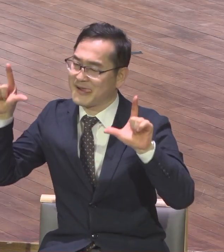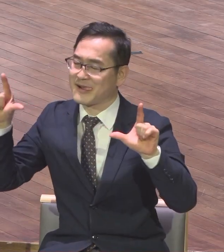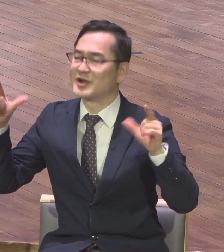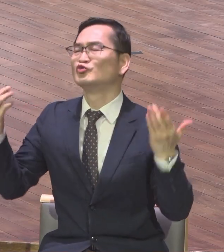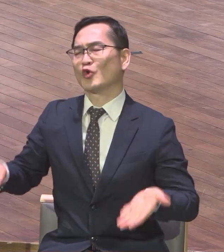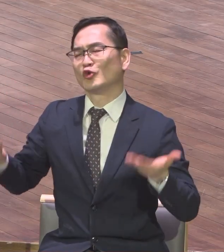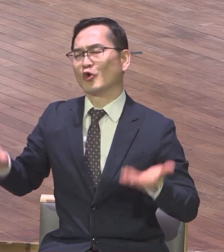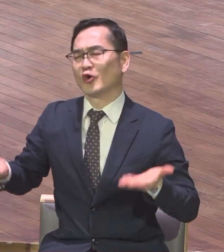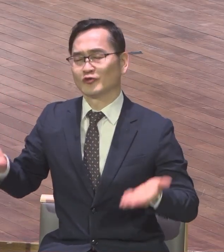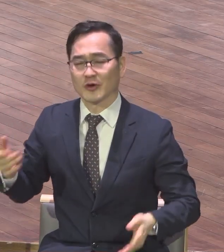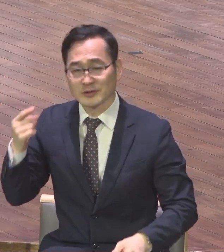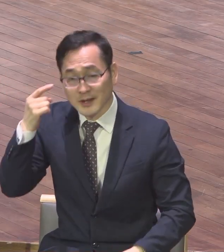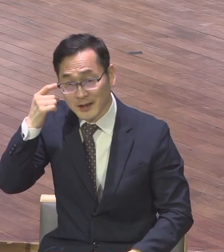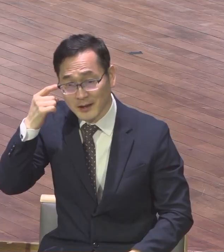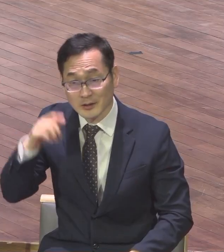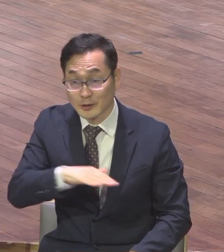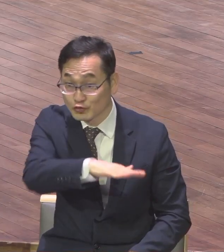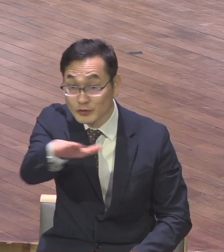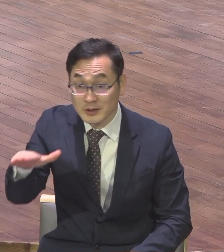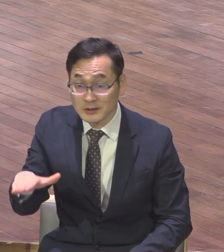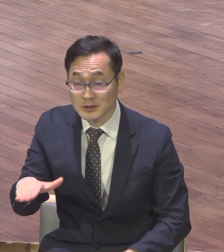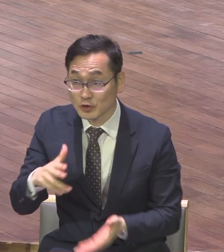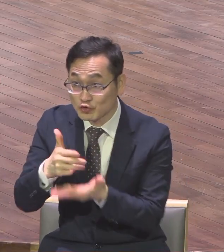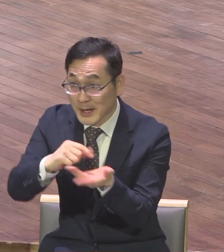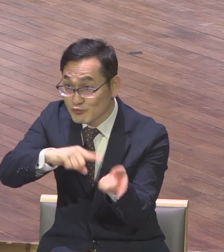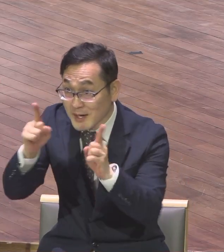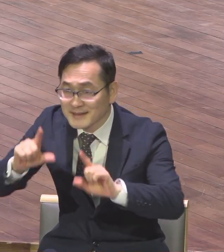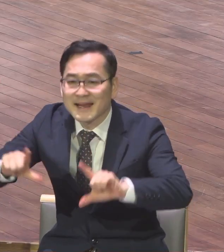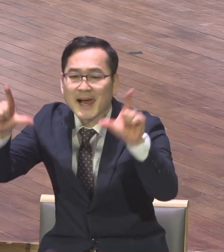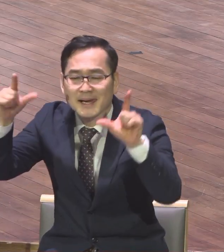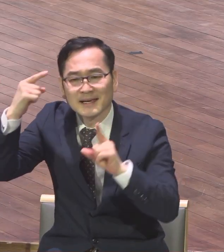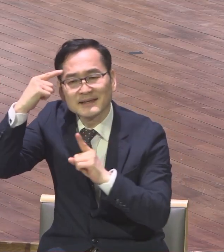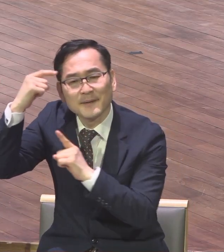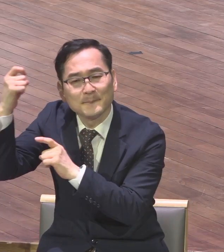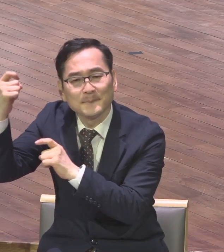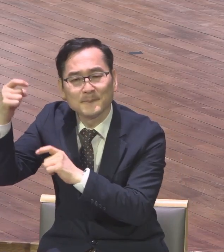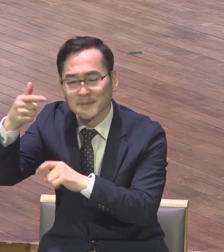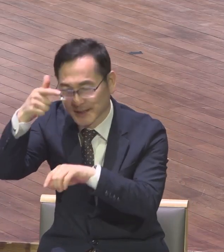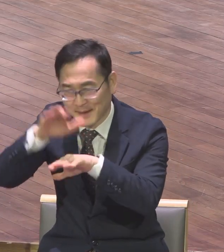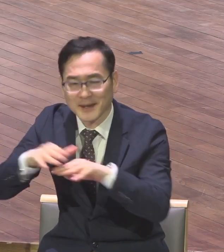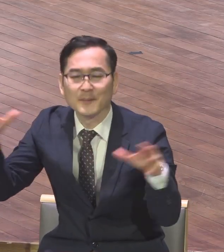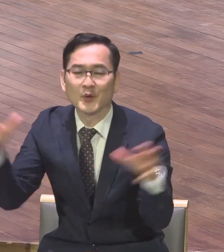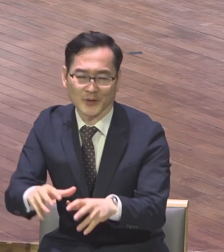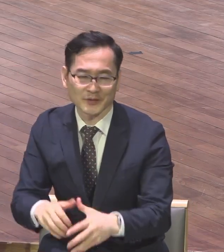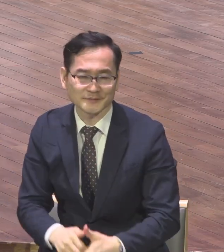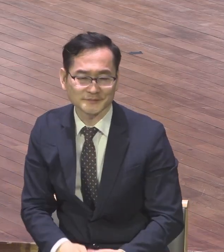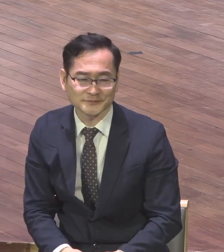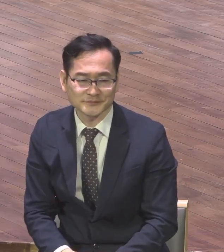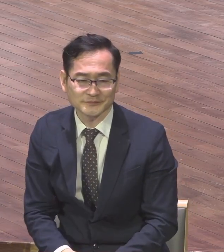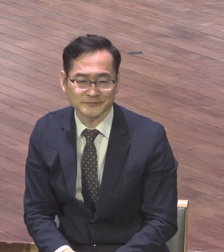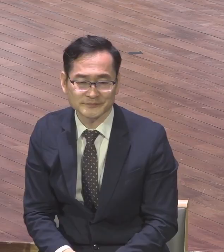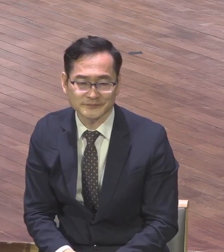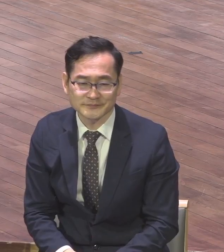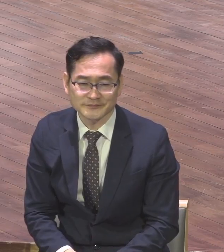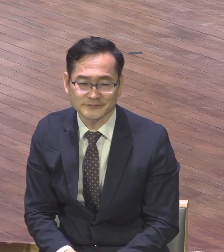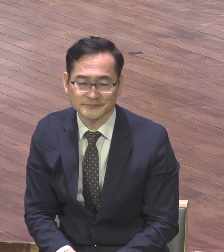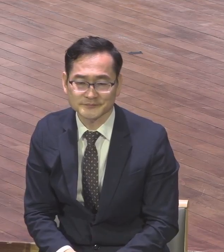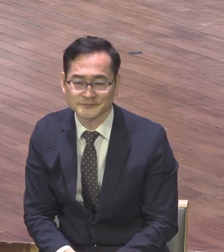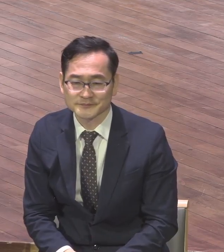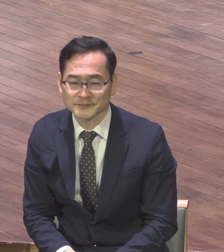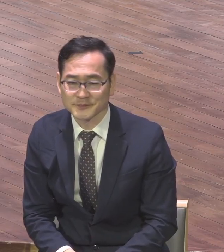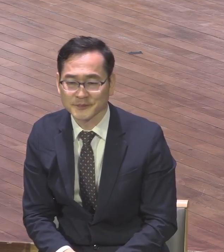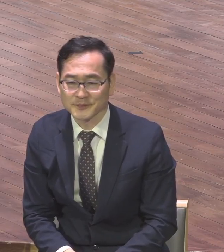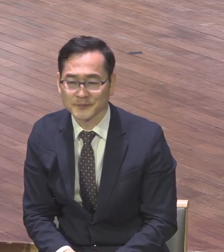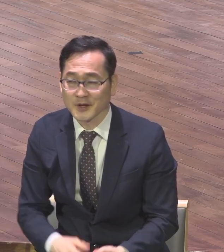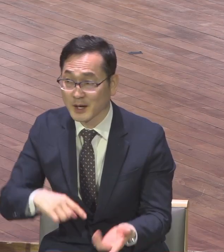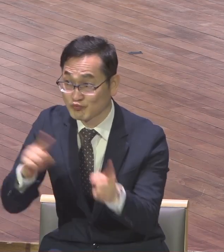그렇게 말하지만 우리는 주님이 부활하신 것을 기념하기 위해서 부활을 믿기 때문에 주일날 나와서